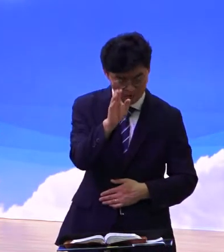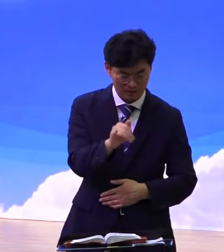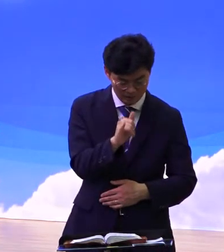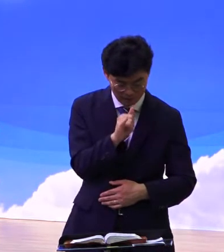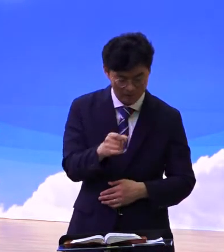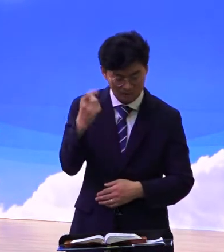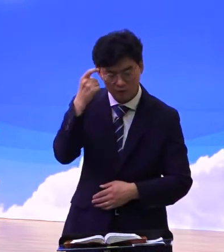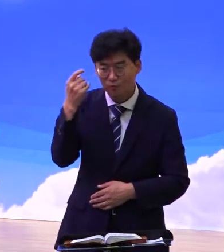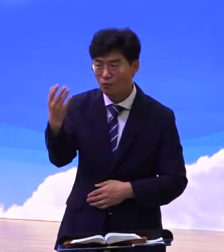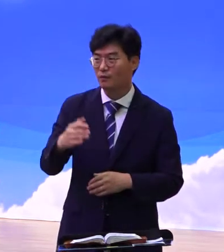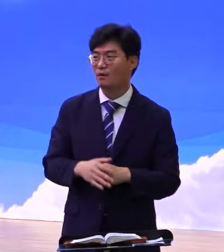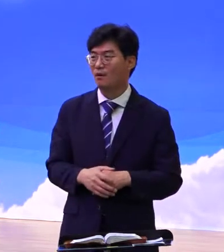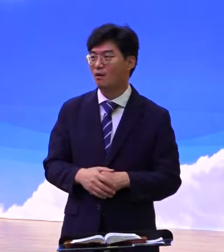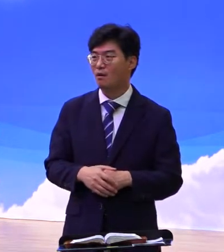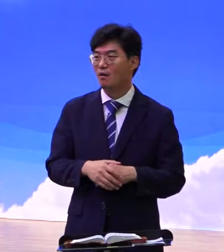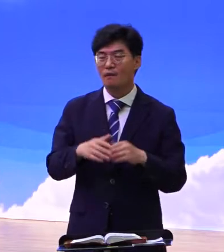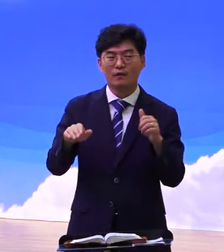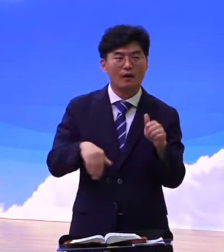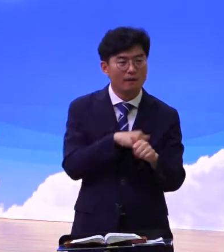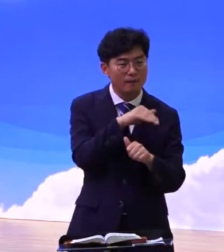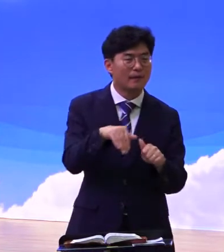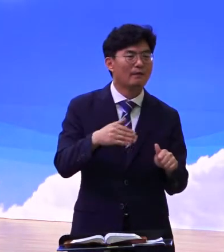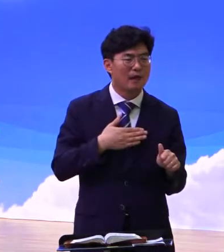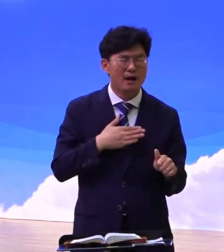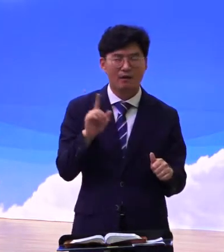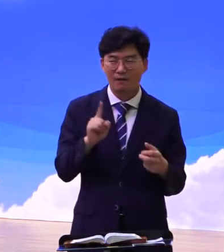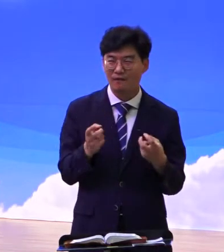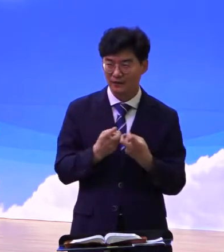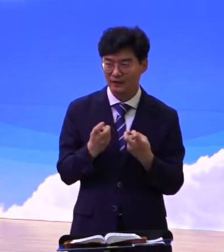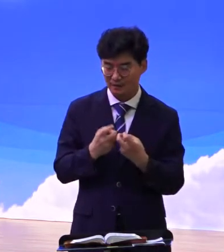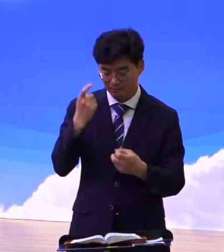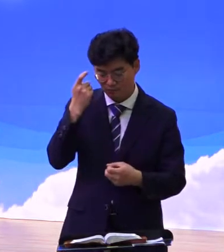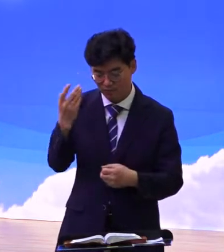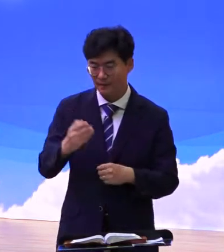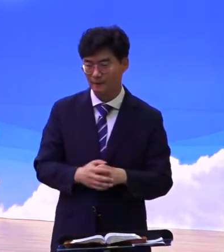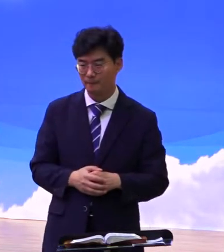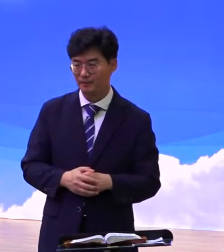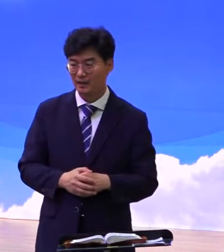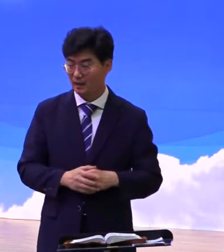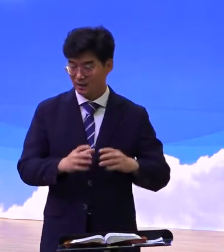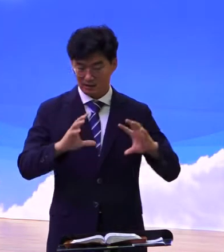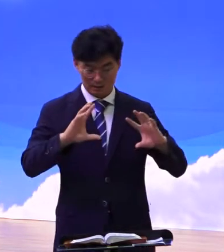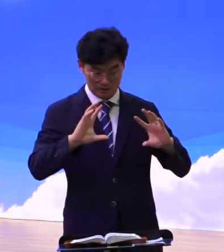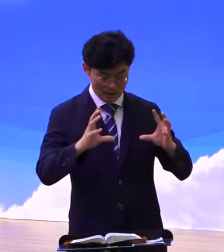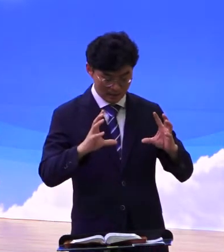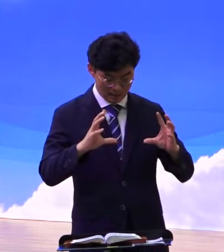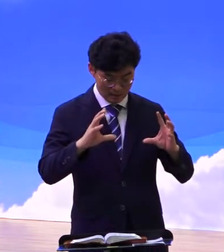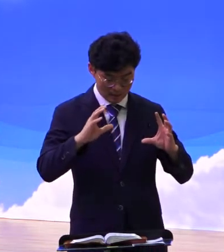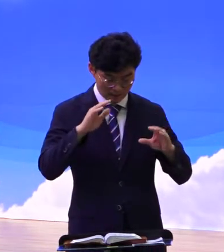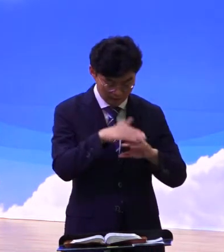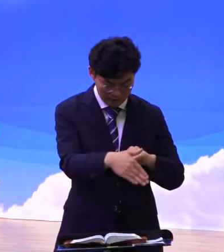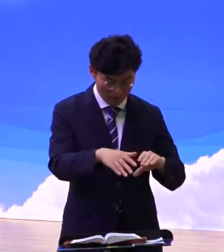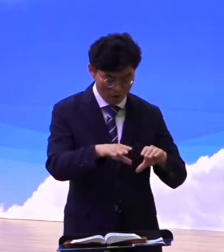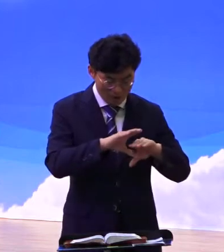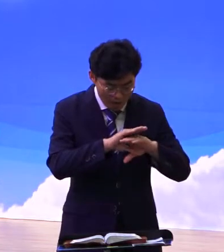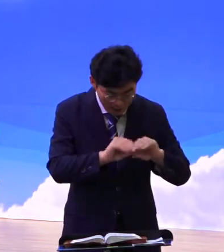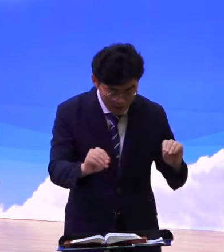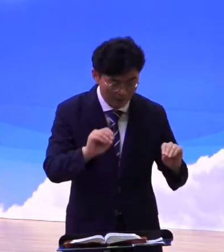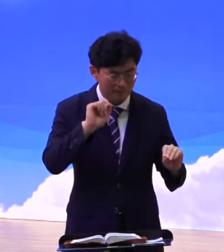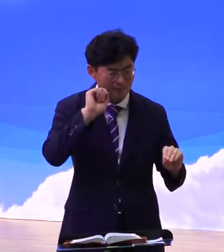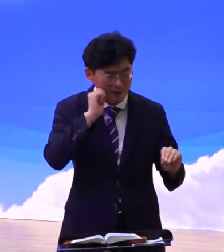여러분, 무엇을 바라보고 계십니까? 세상을 바라보면 답이 없습니다. 여러분,